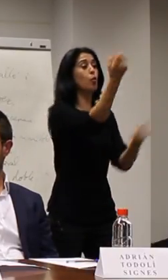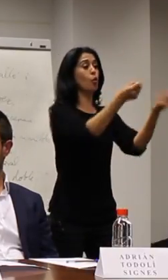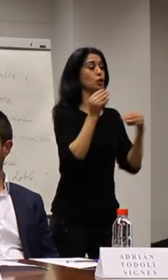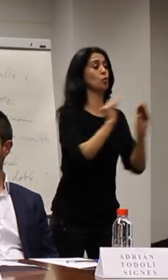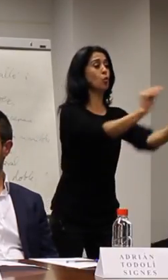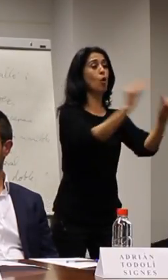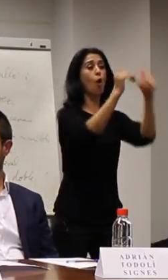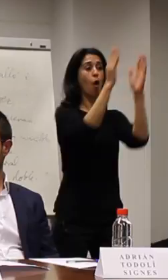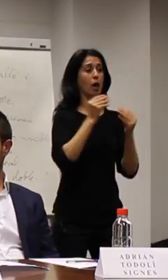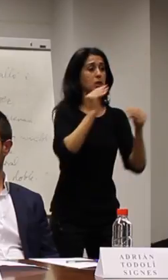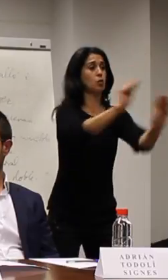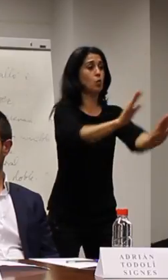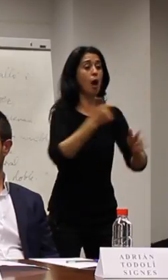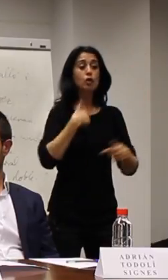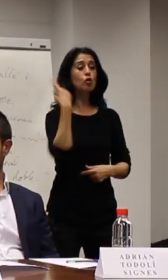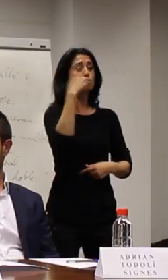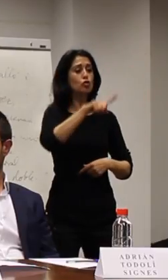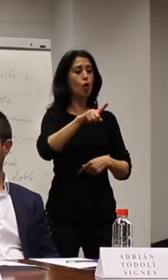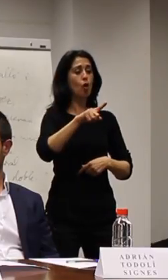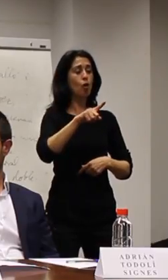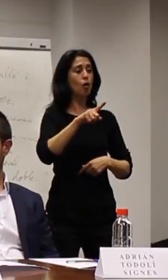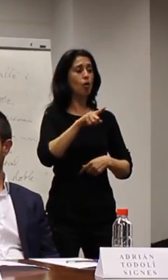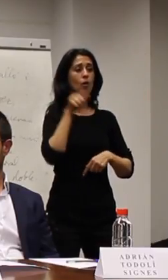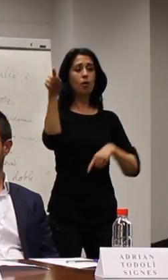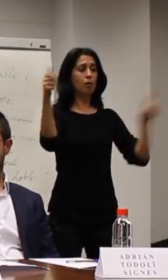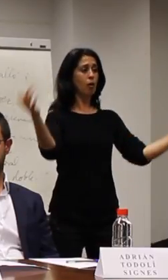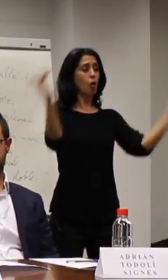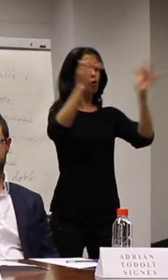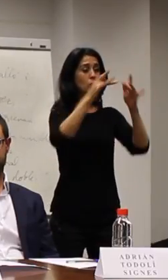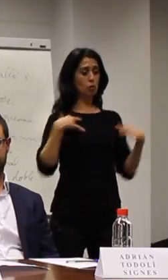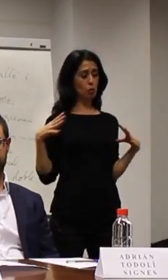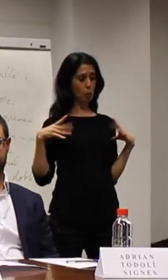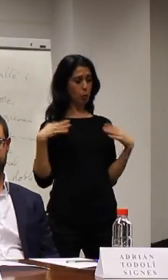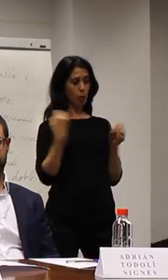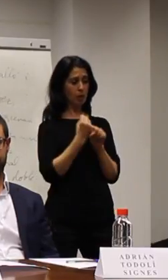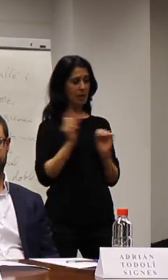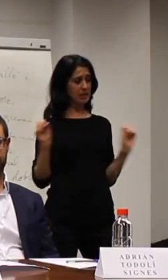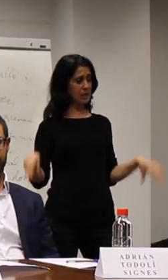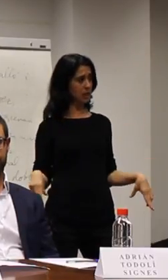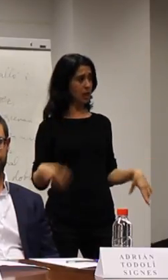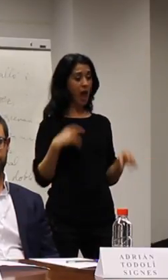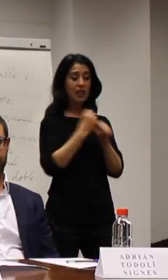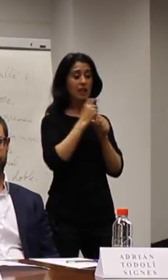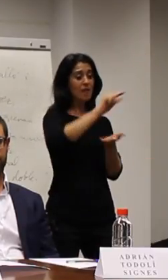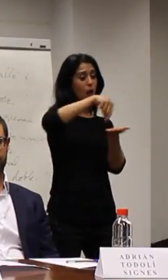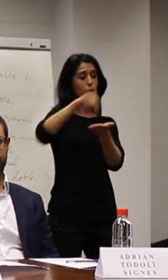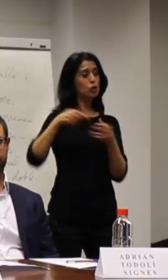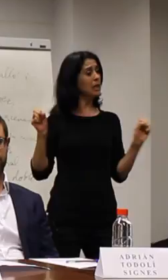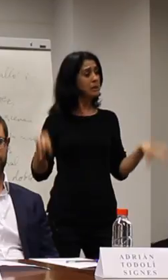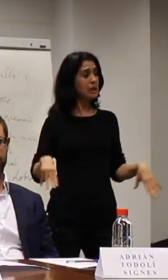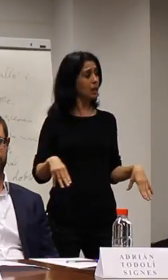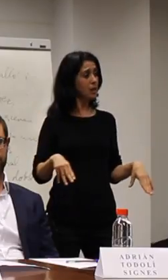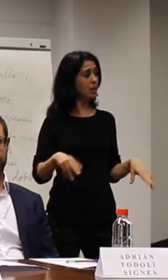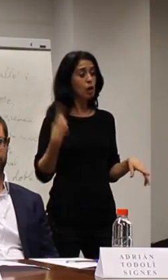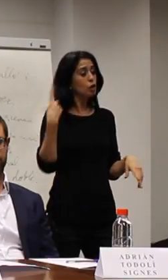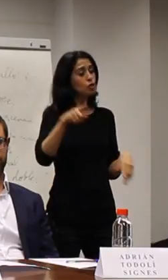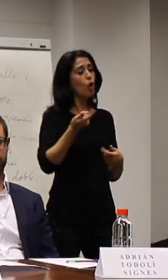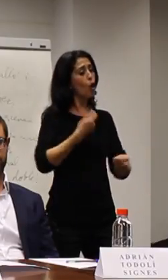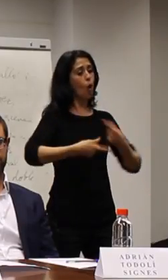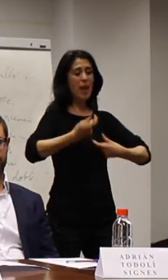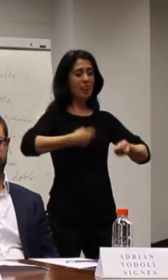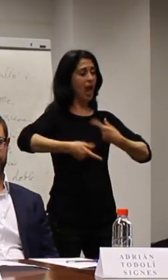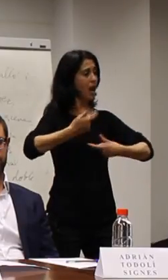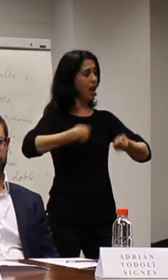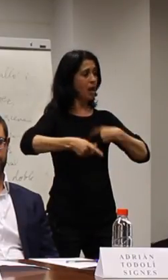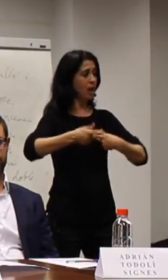los apartamentos, y yo lo que voy a hacer es explotar al otro, y además sin ser trabajador. Voy a hacer una explotación nueva, puramente comercial, por medio de